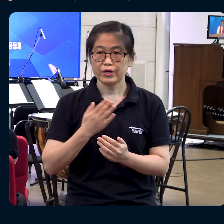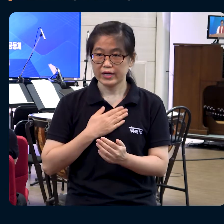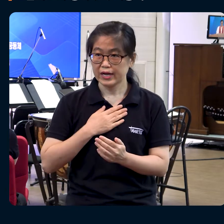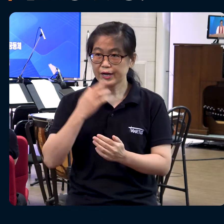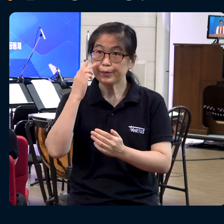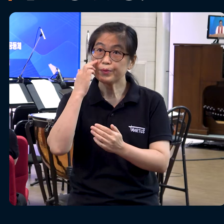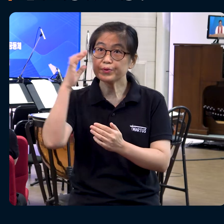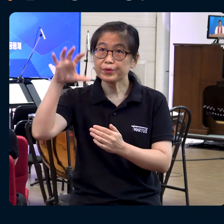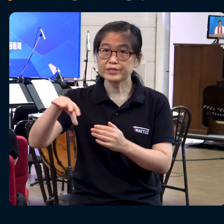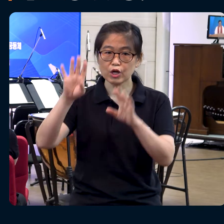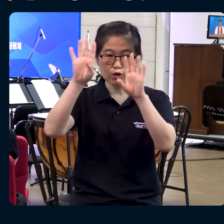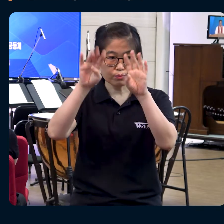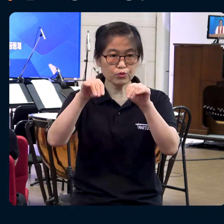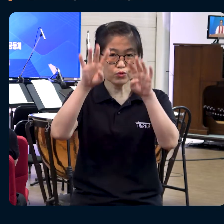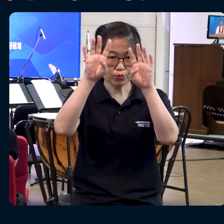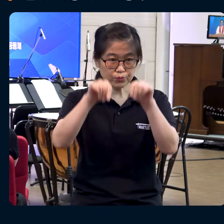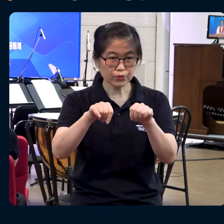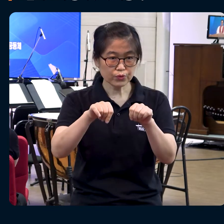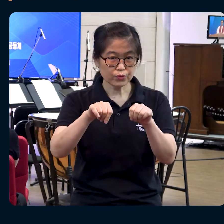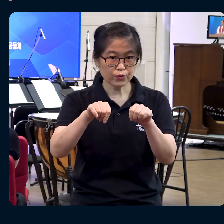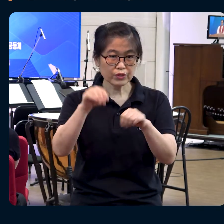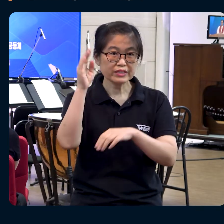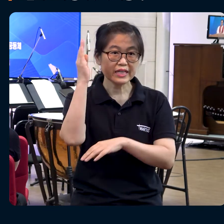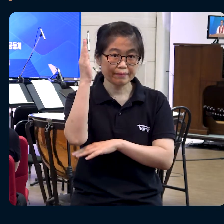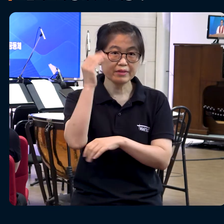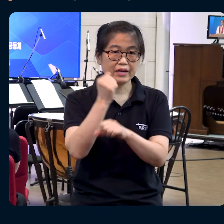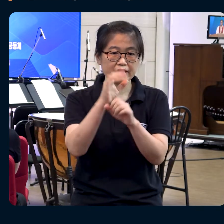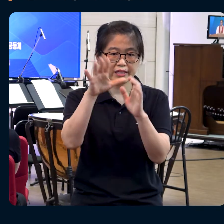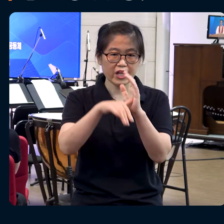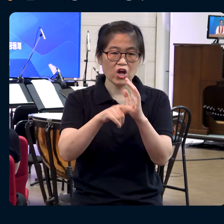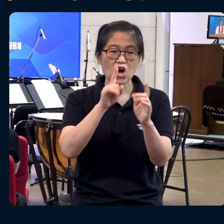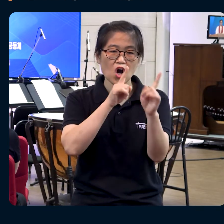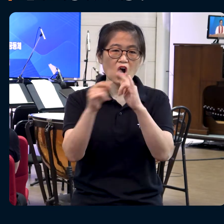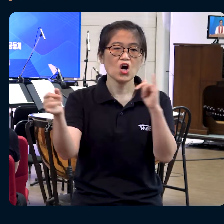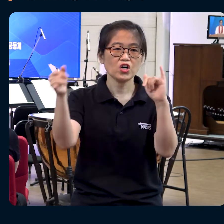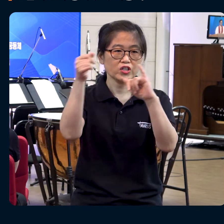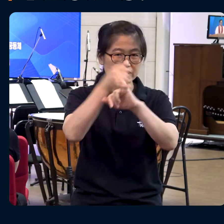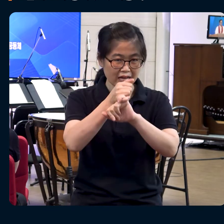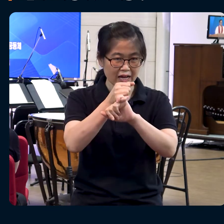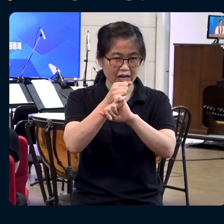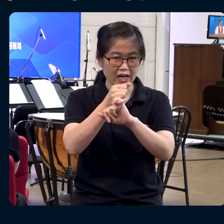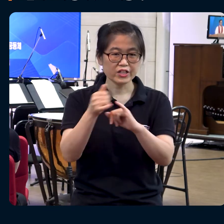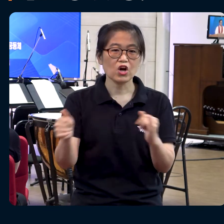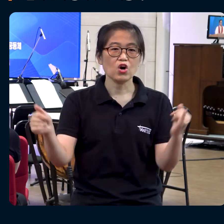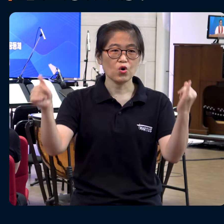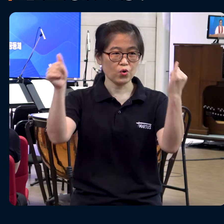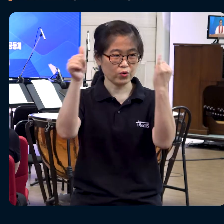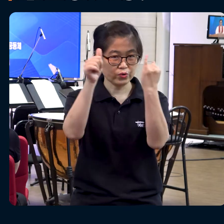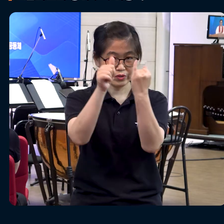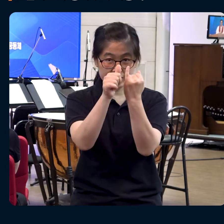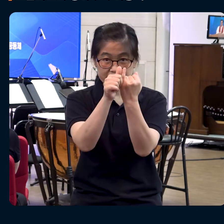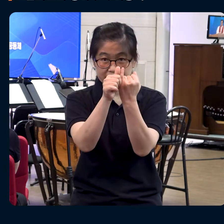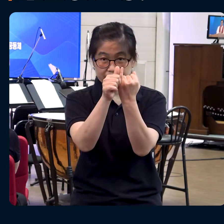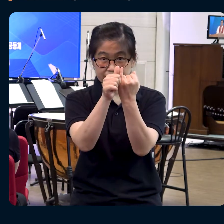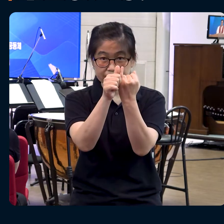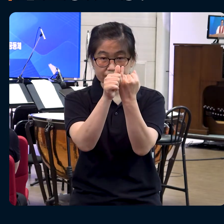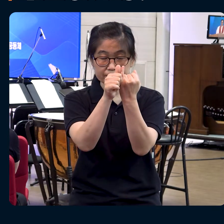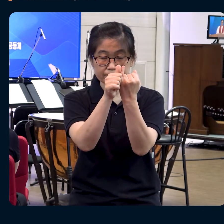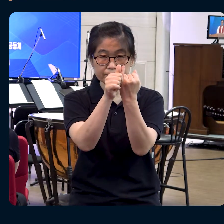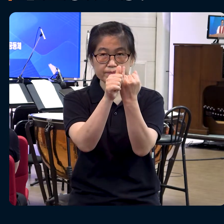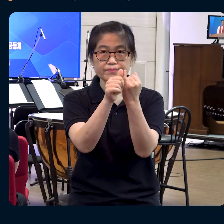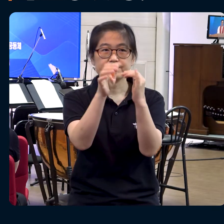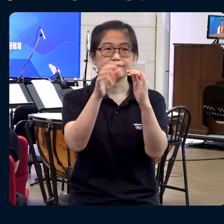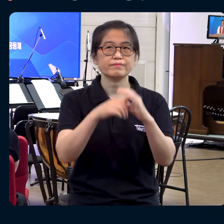제가 미국에서 부부 세미나를 하면서 언약 결혼식이라는 것을 했습니다.